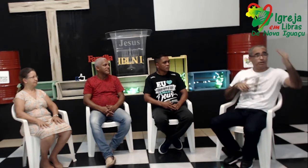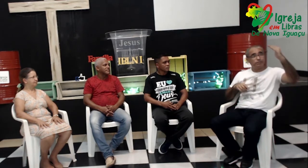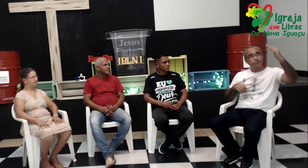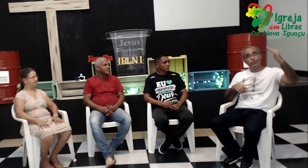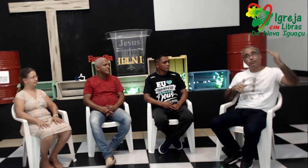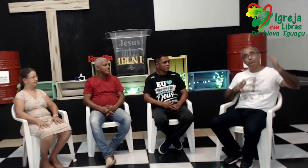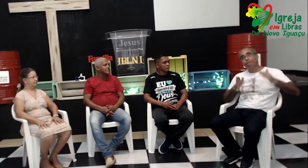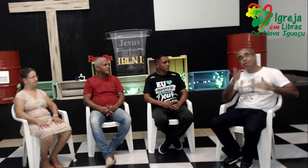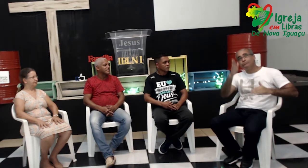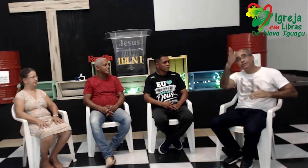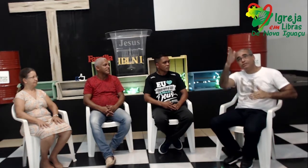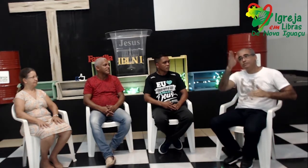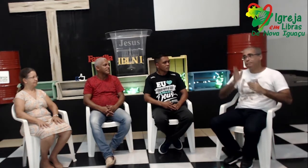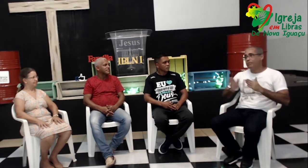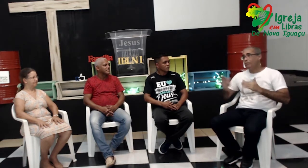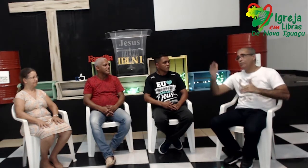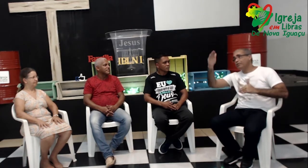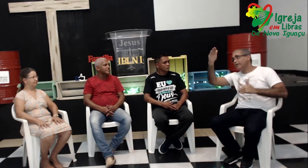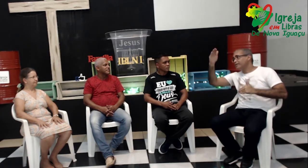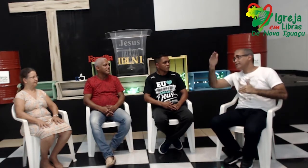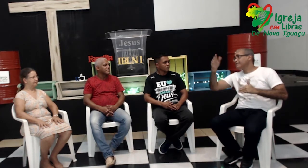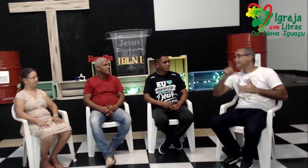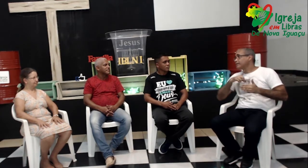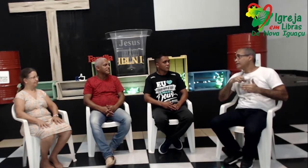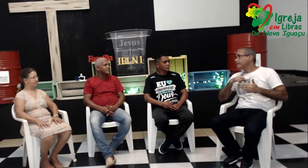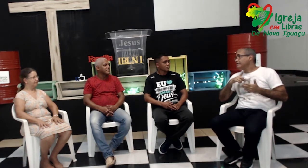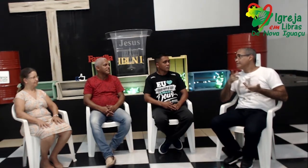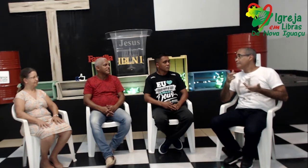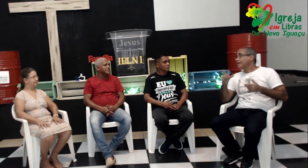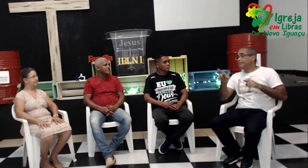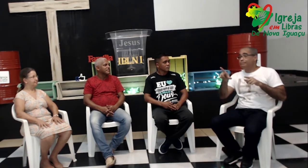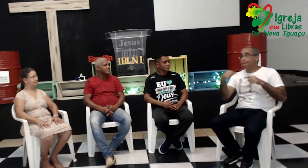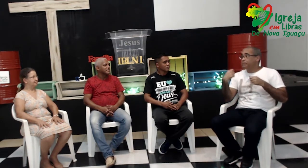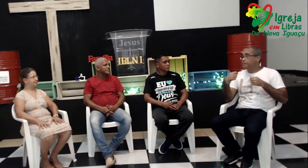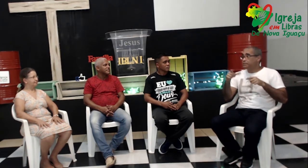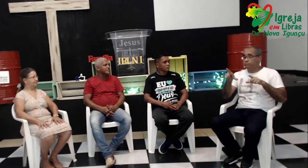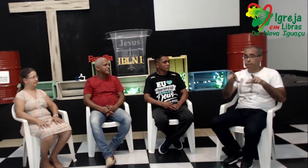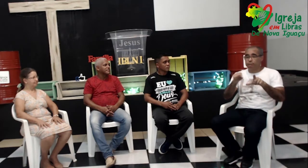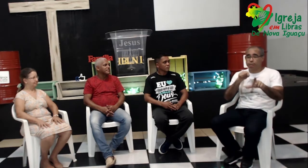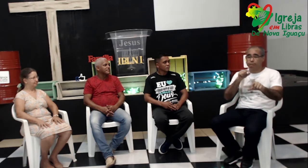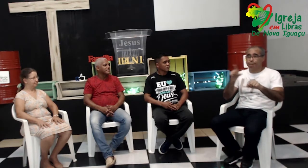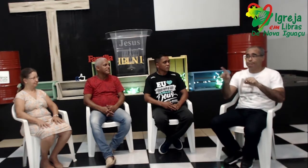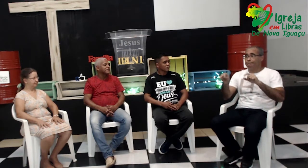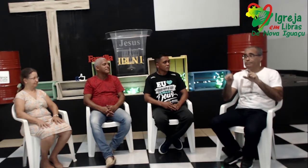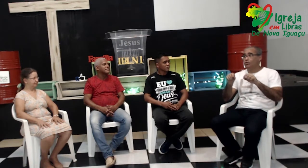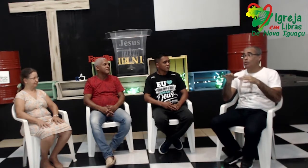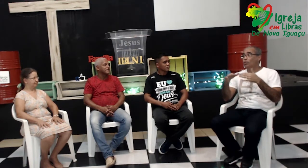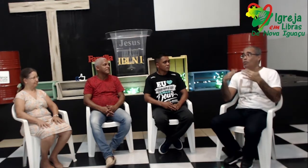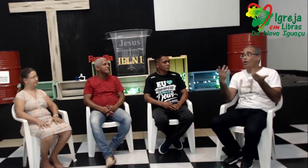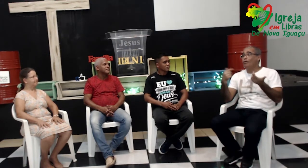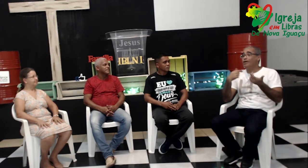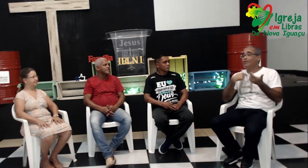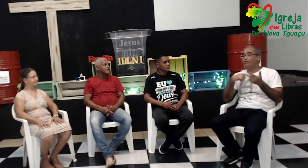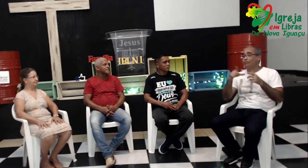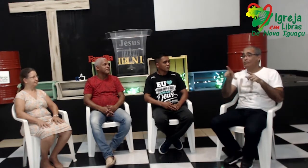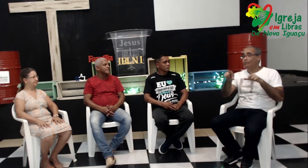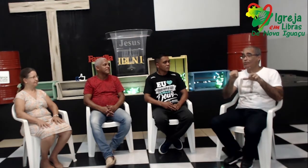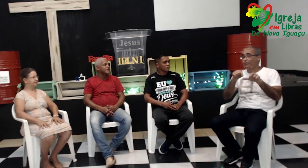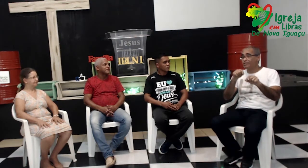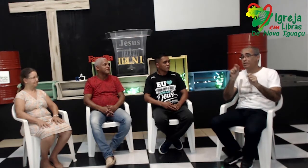precisamos subir. E às vezes tem um caminho de um lado ou do outro. E quando nós estamos